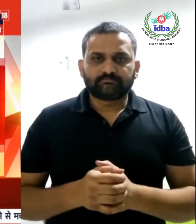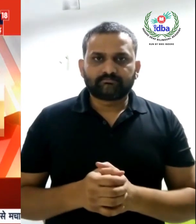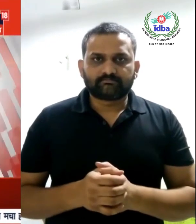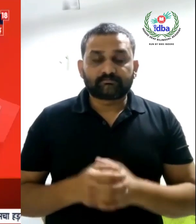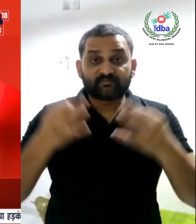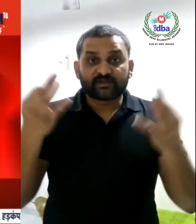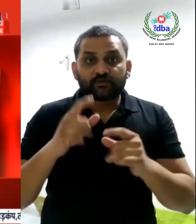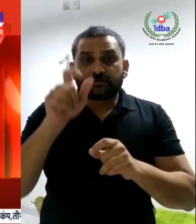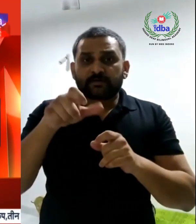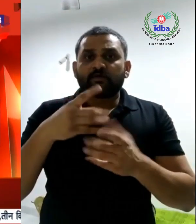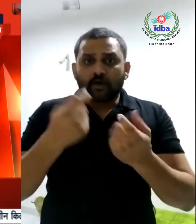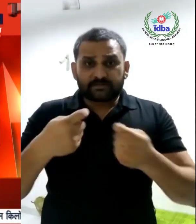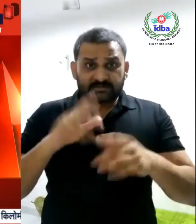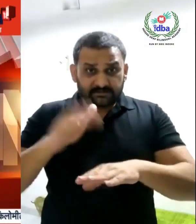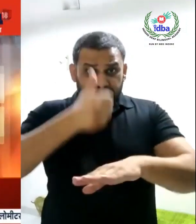नए निवेश को